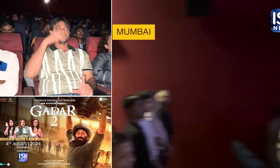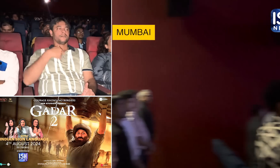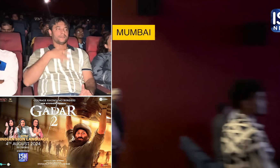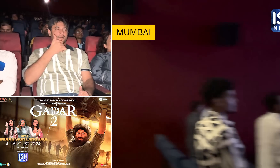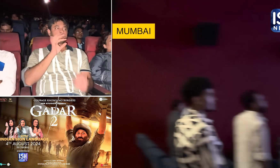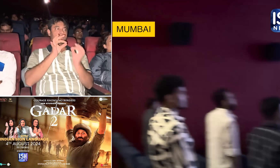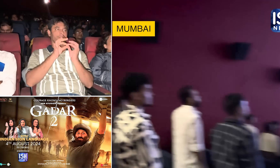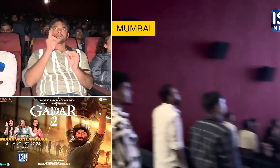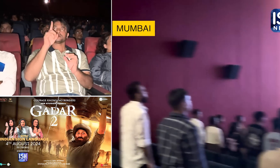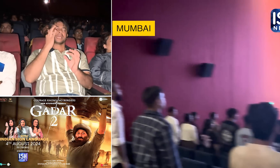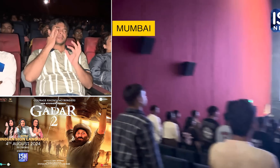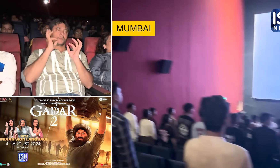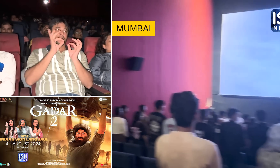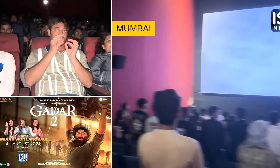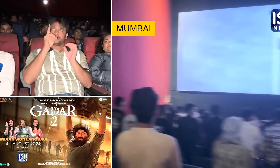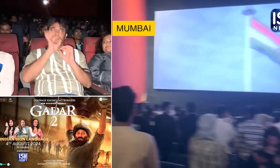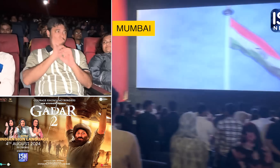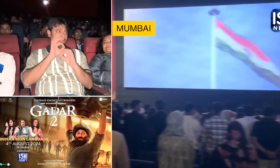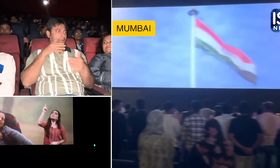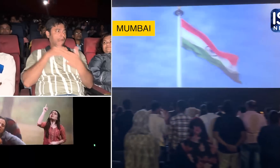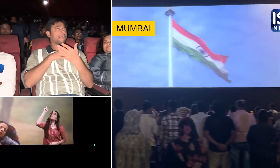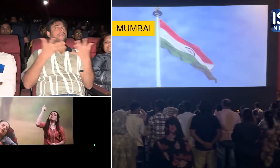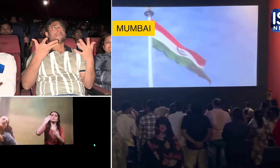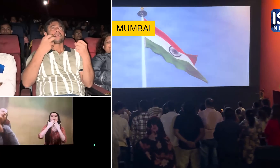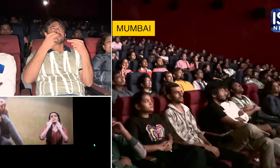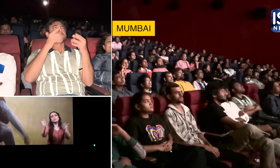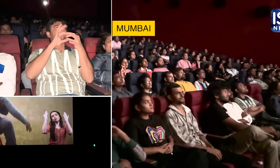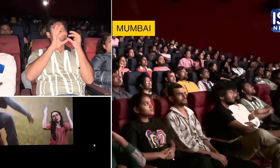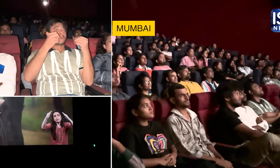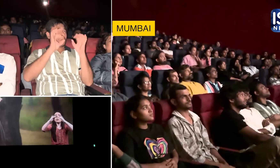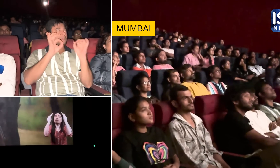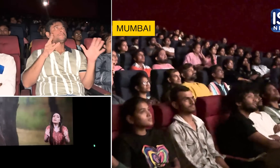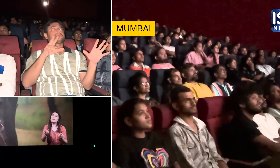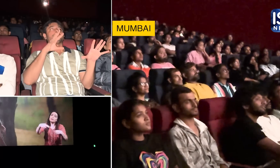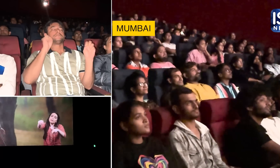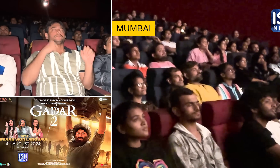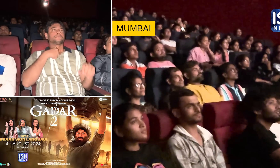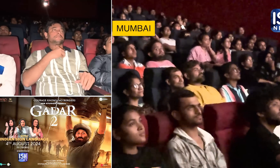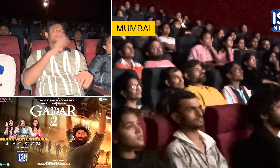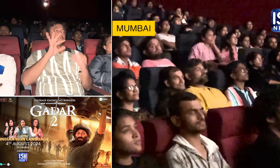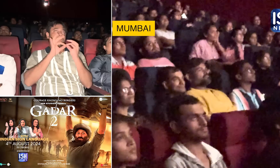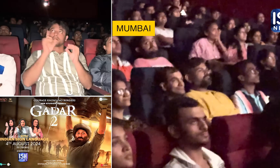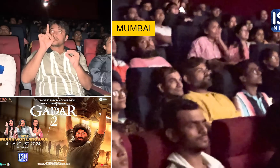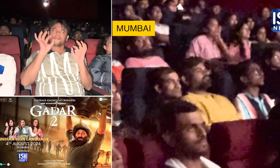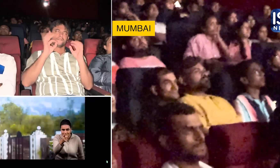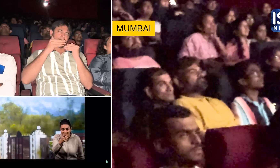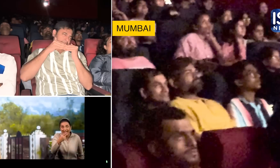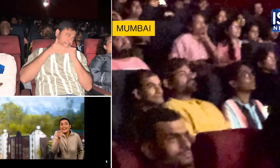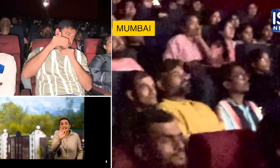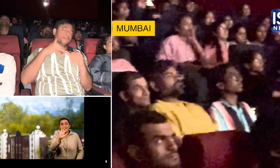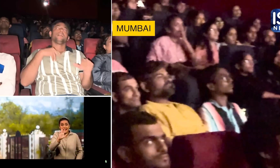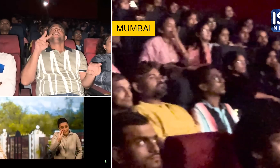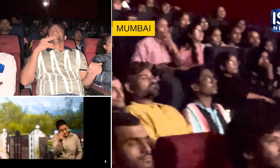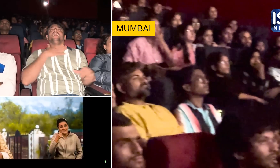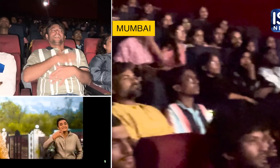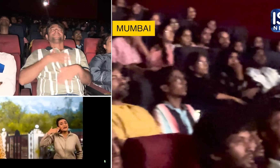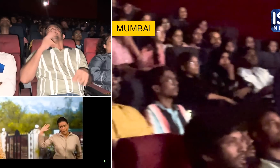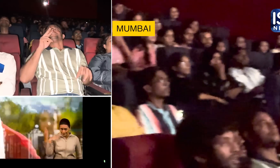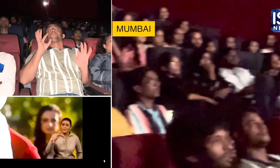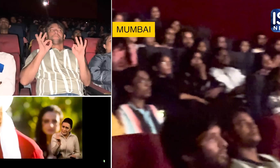मुझे लगता है इंटरप्रेटर बहुत इंपॉर्टेंट है। इंटरप्रेटर के बगैर मैं कुछ नहीं समझ पाता। इंटरप्रिटेशन बहुत ज़रूरी है और ये आगे भी चलते रहना